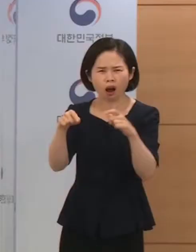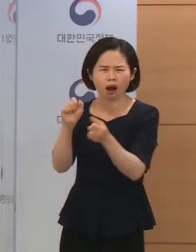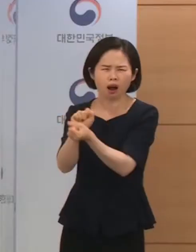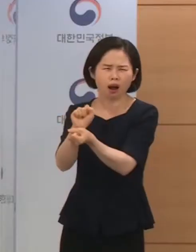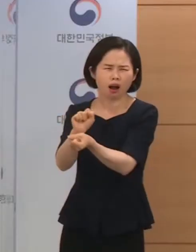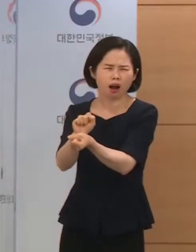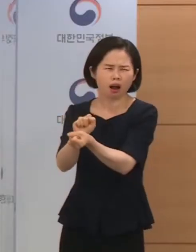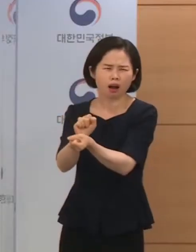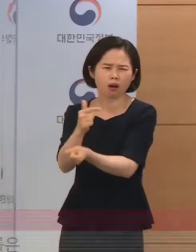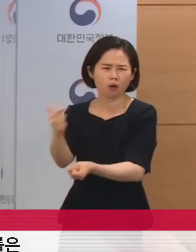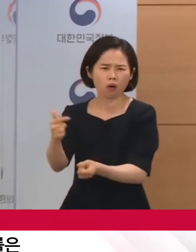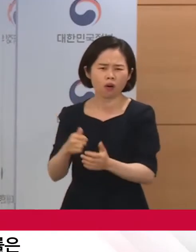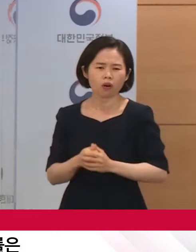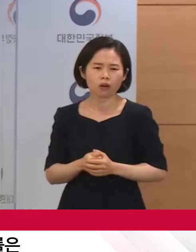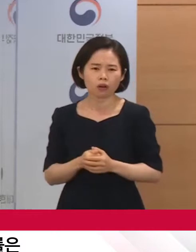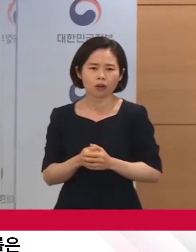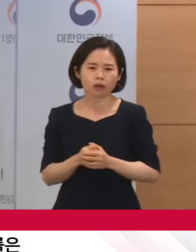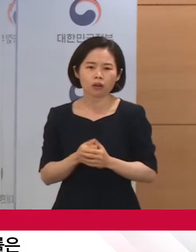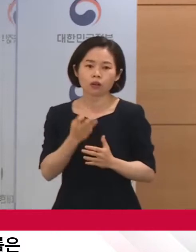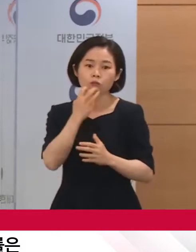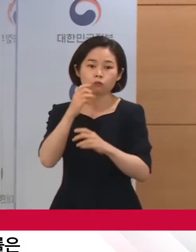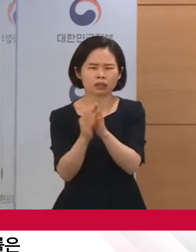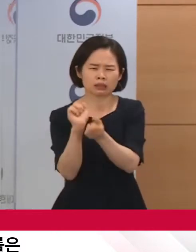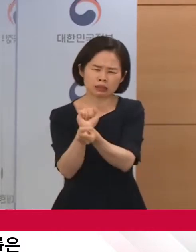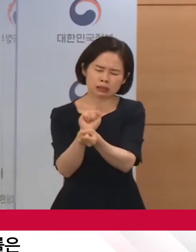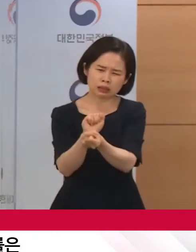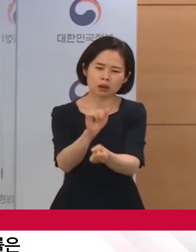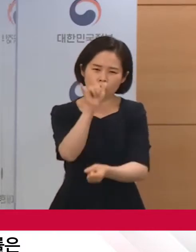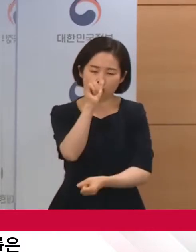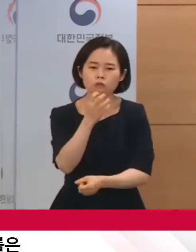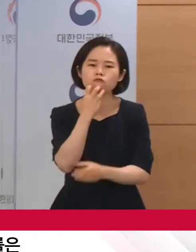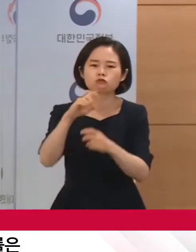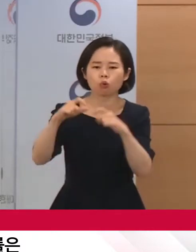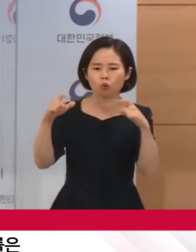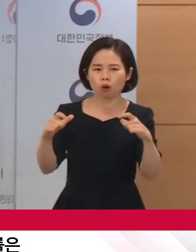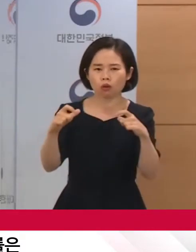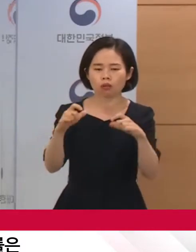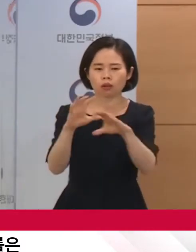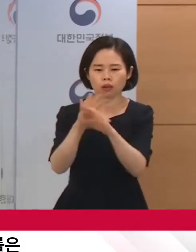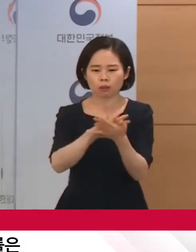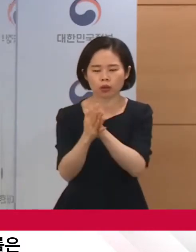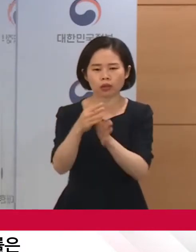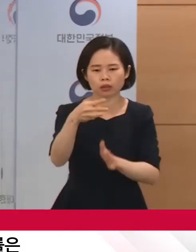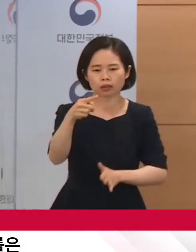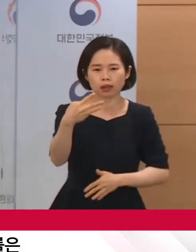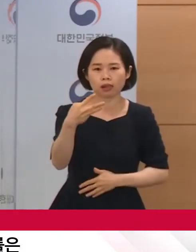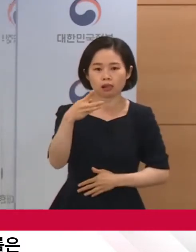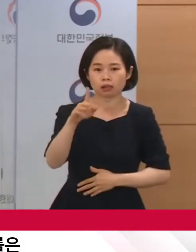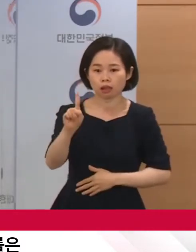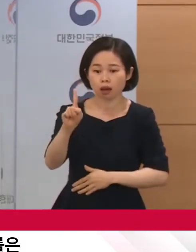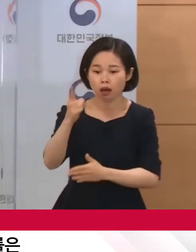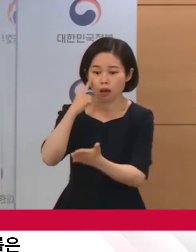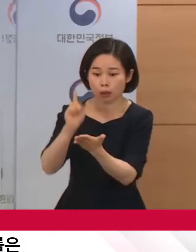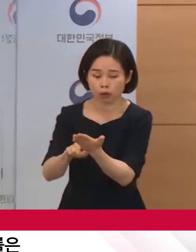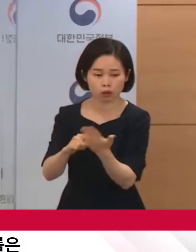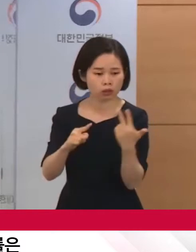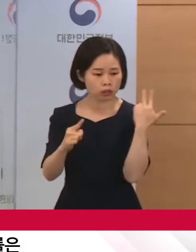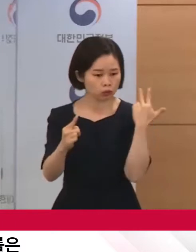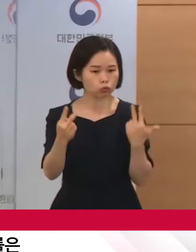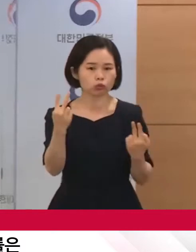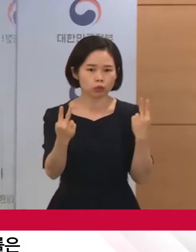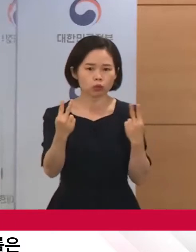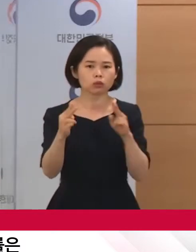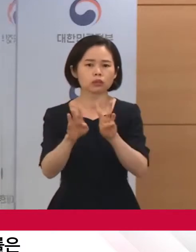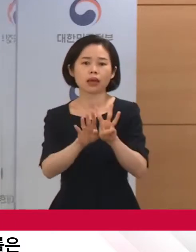설명입니다 수도권의 유행은 계속 커지고 있으며 델타 바이러스 검출률은 일주일 만에 세배 가까이